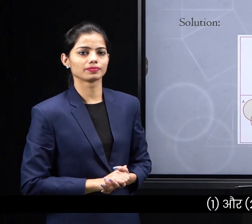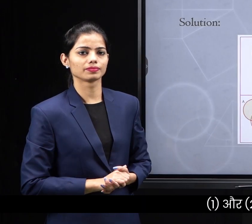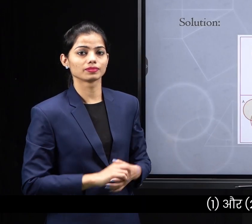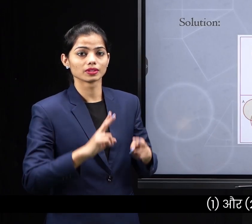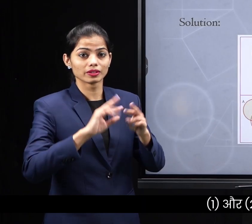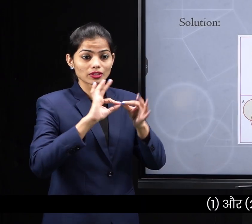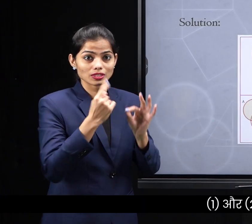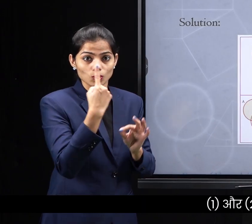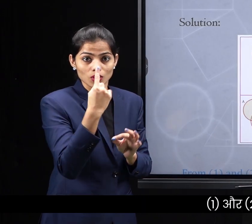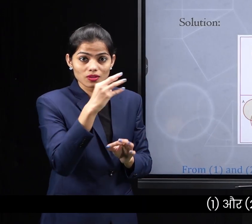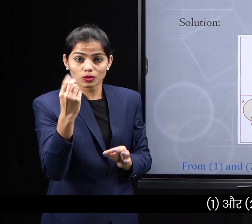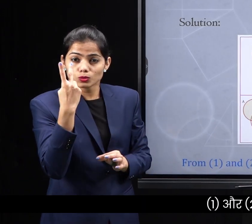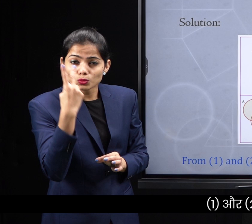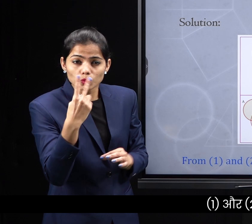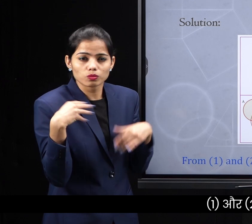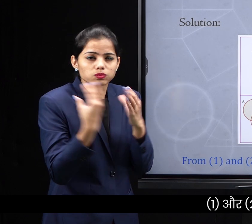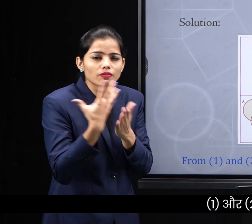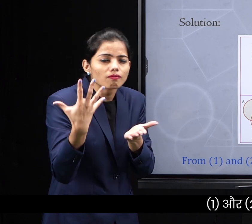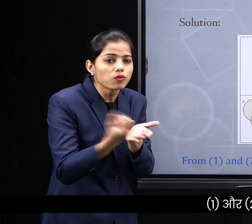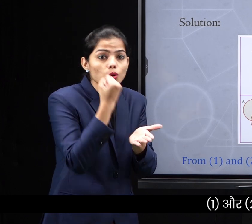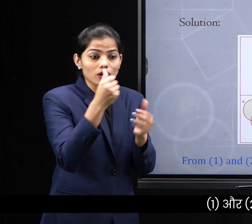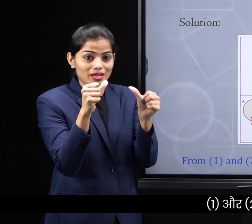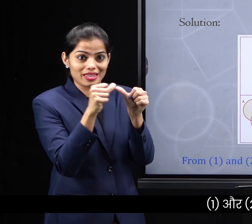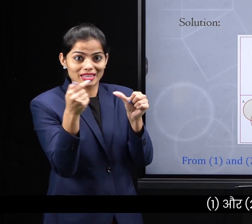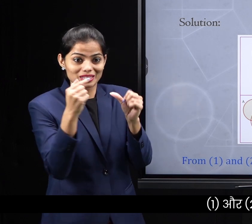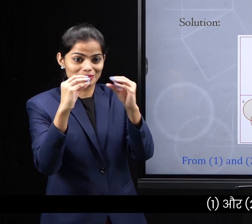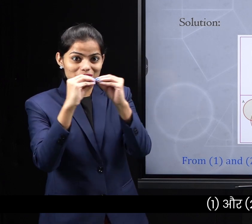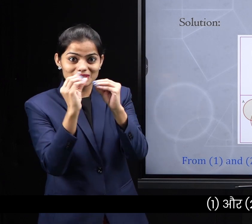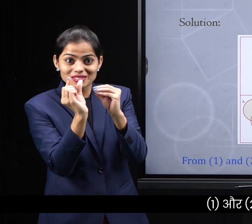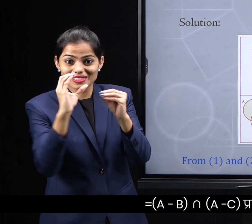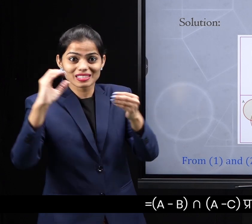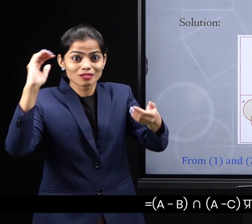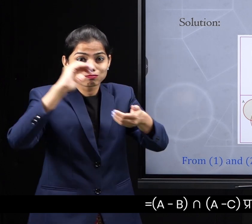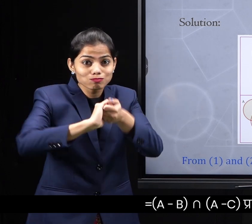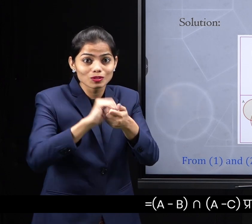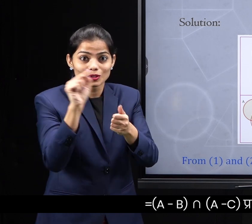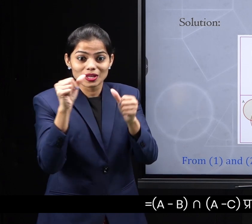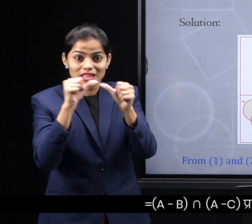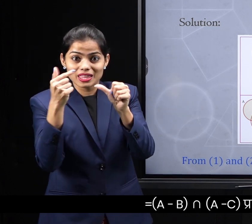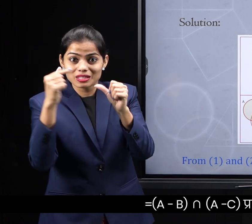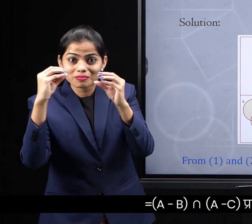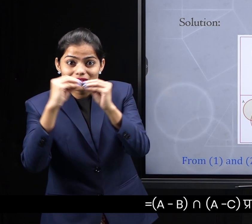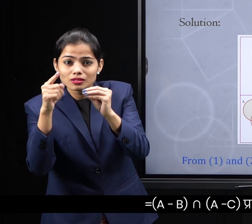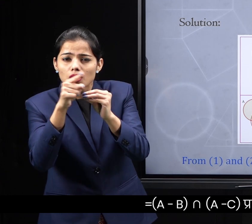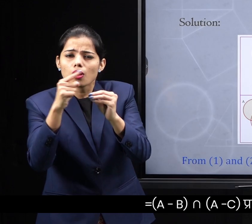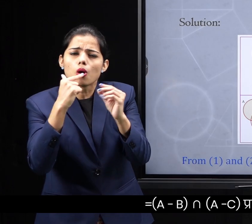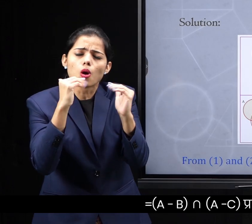1 और 2 से हमें A माइनस B यूनियन C इज इक्वल्स टू A माइनस B इंटरसेक्शन A माइनस